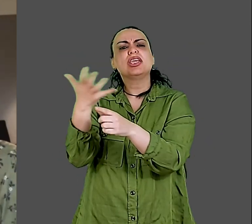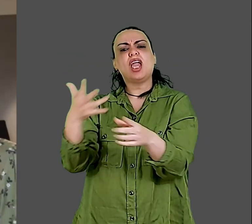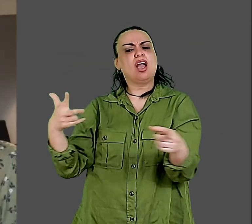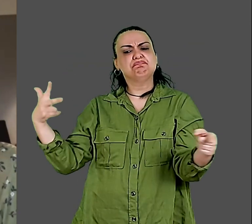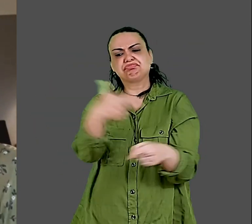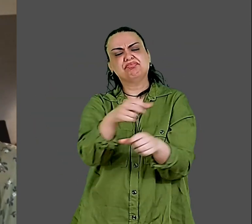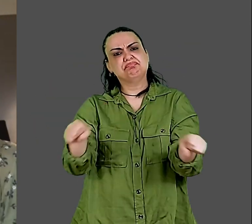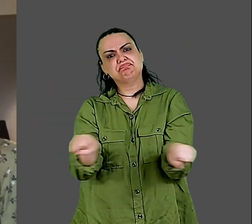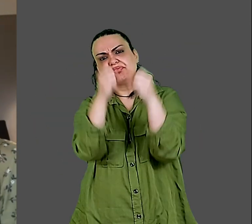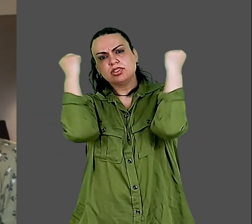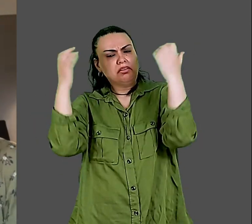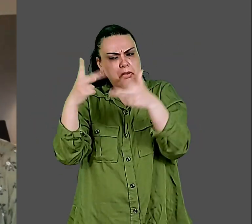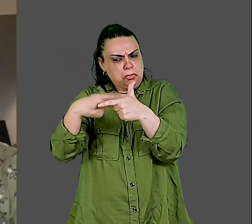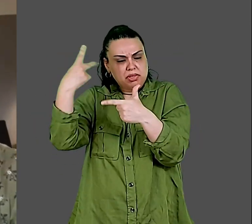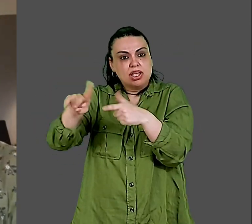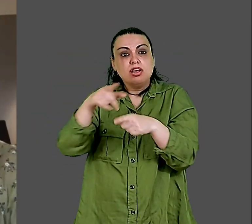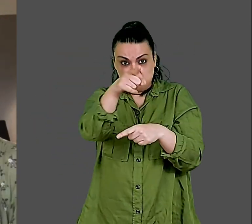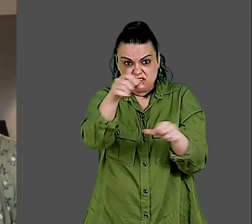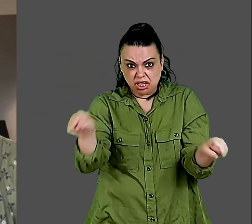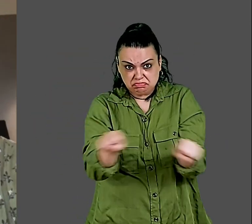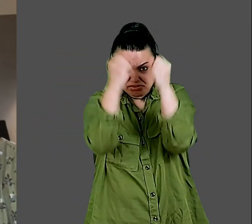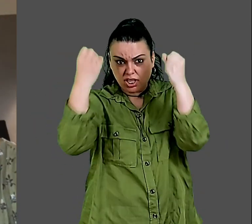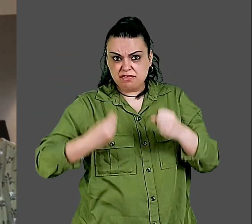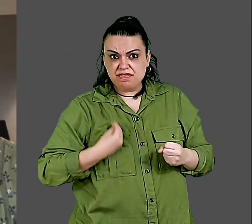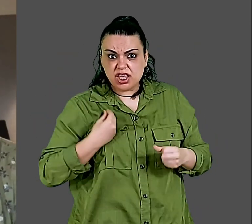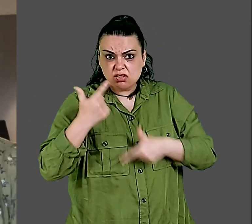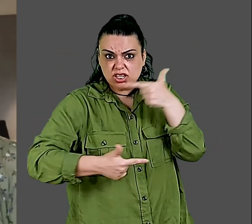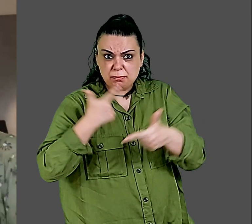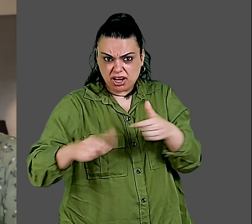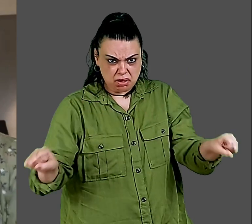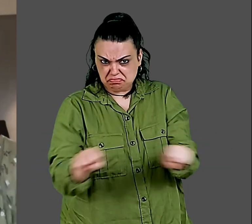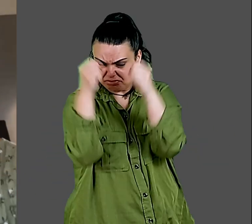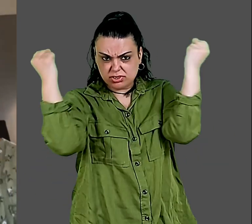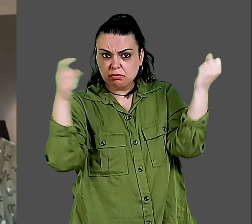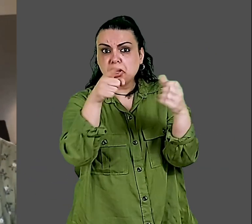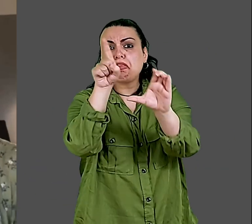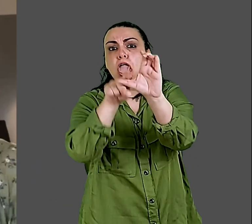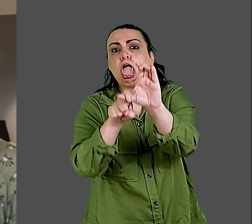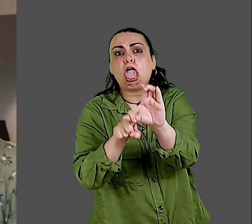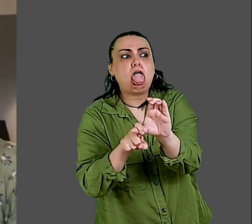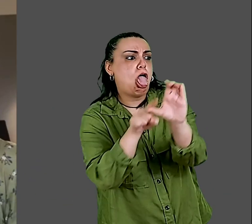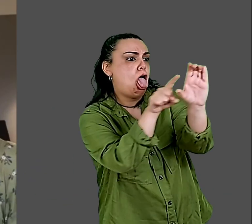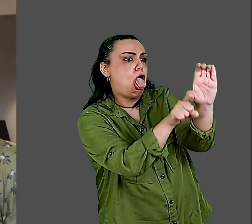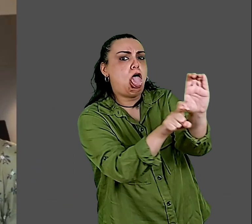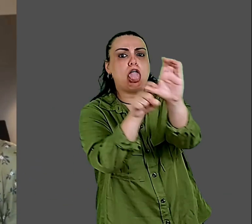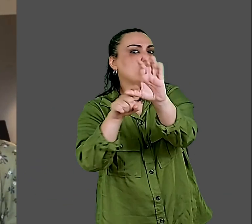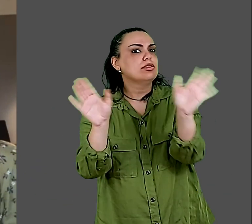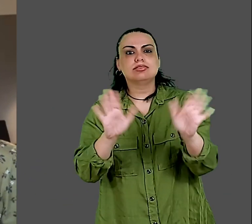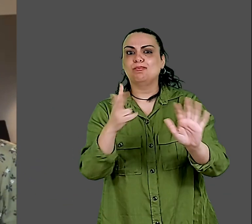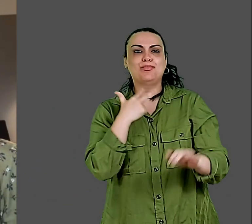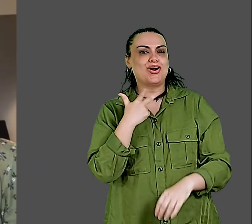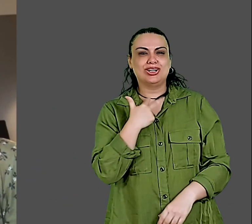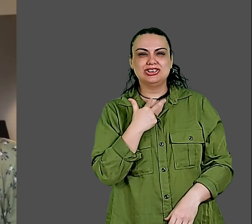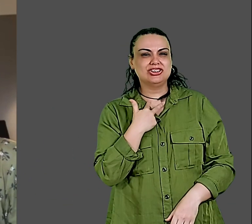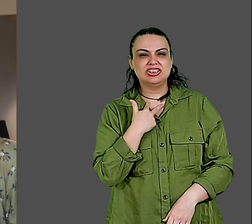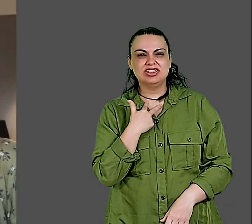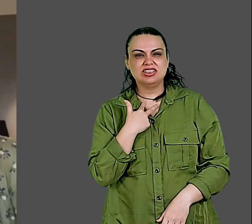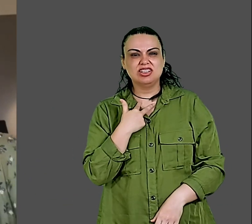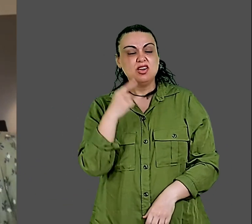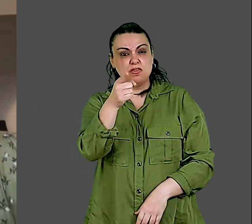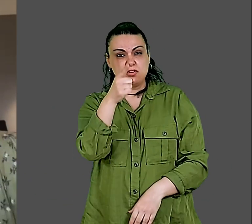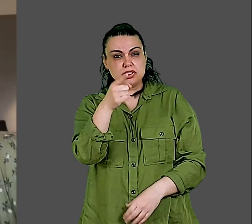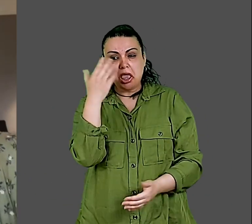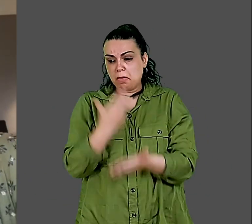ele derruba isso a hora que quiser. E aí eu te pergunto, teu ministério vai derrubar também? Porque tá nessa base aqui? Não pode.